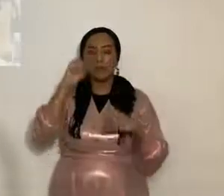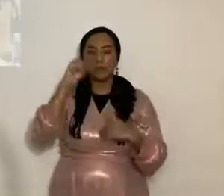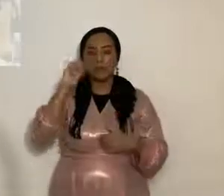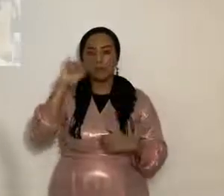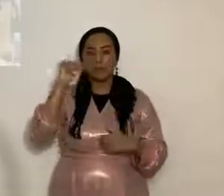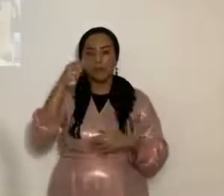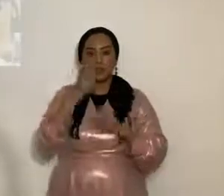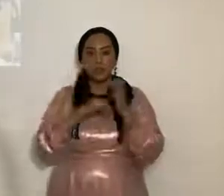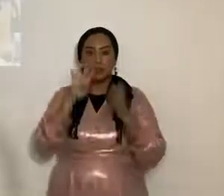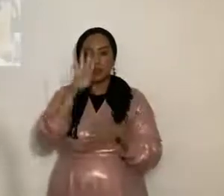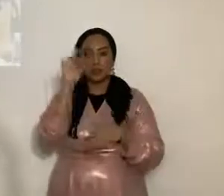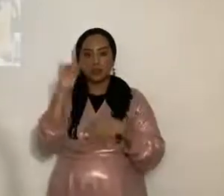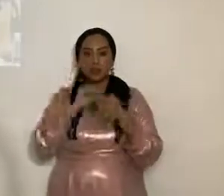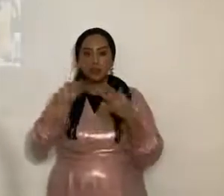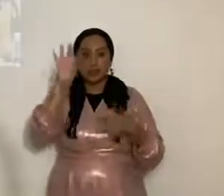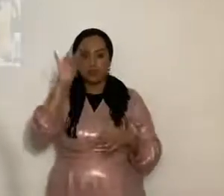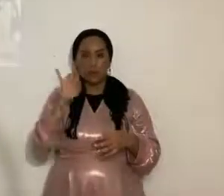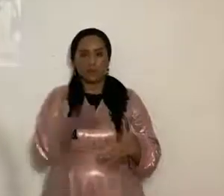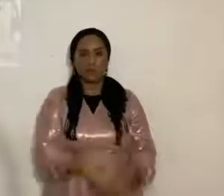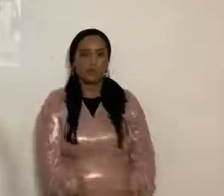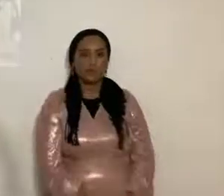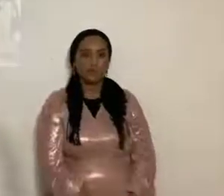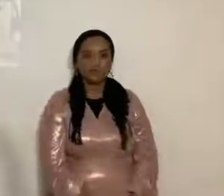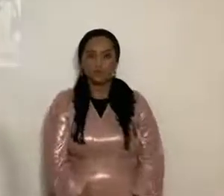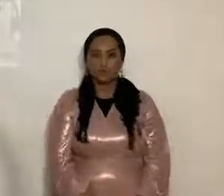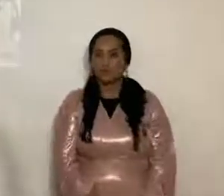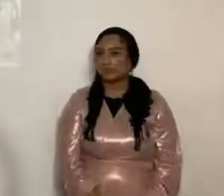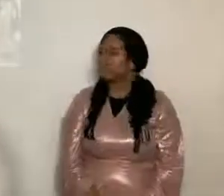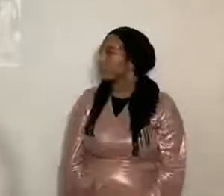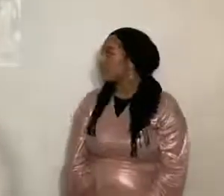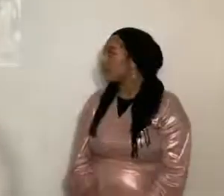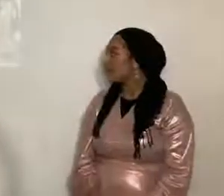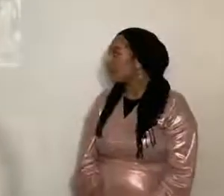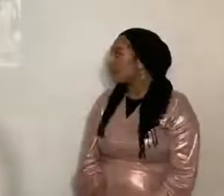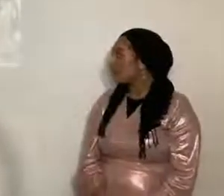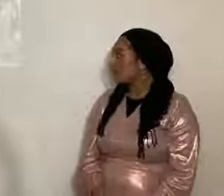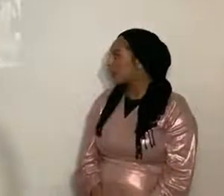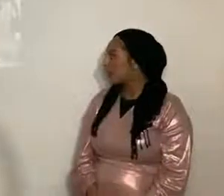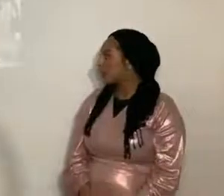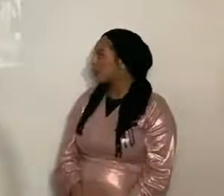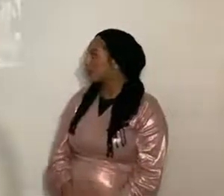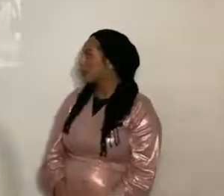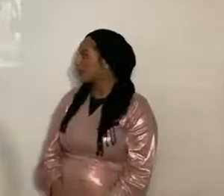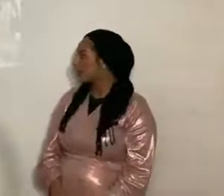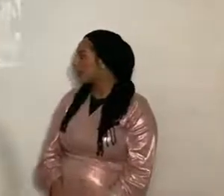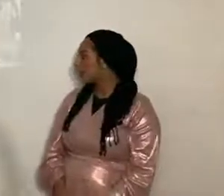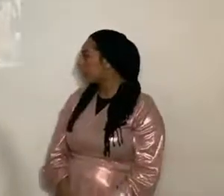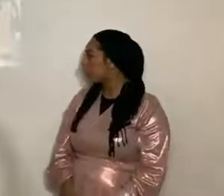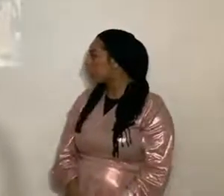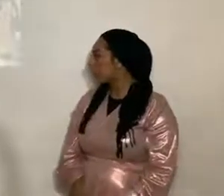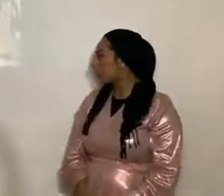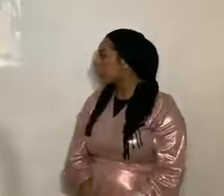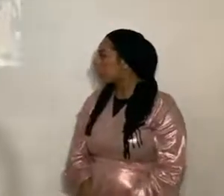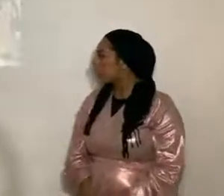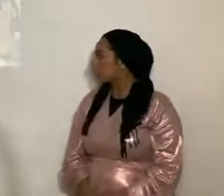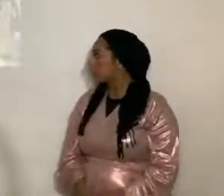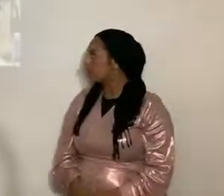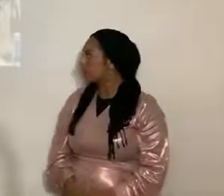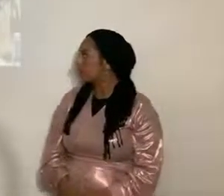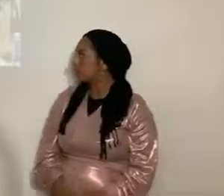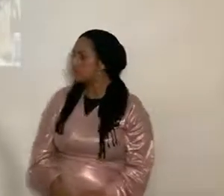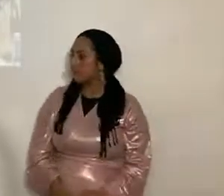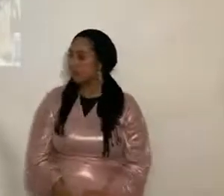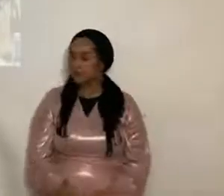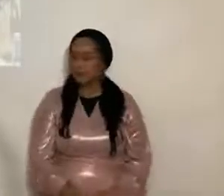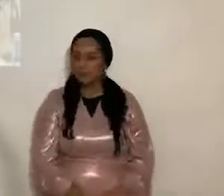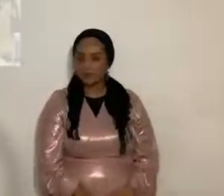48, verso 8. Vamos a ver esta cita. Dice aquí, Isaías 48, verso